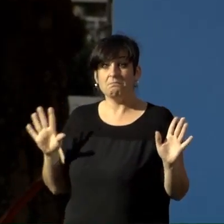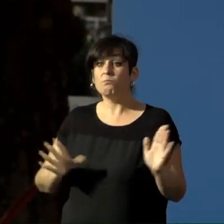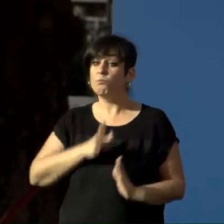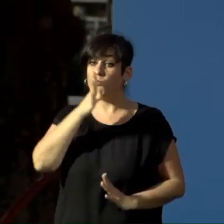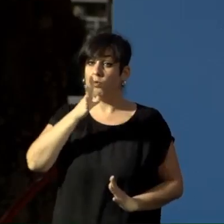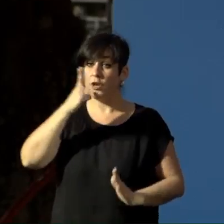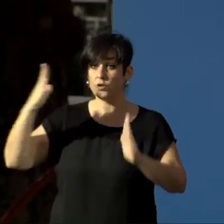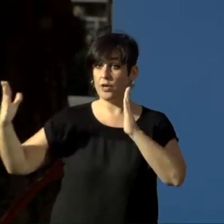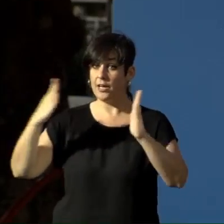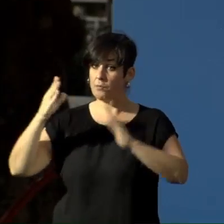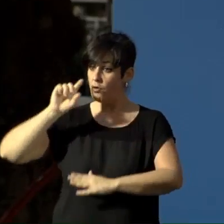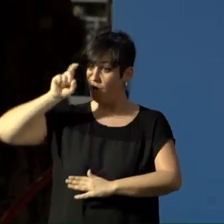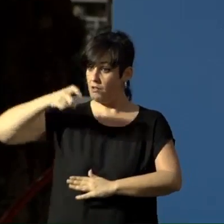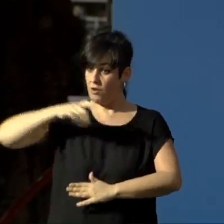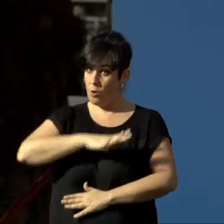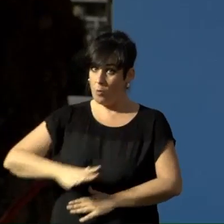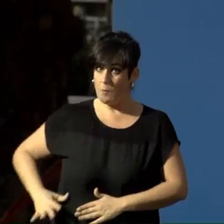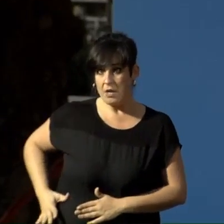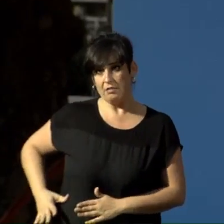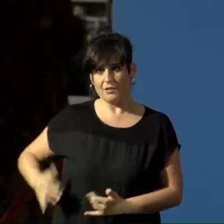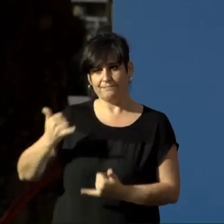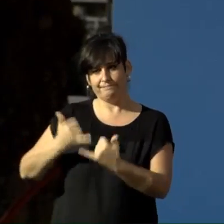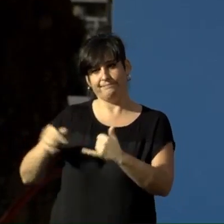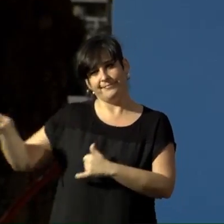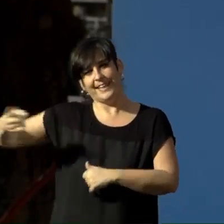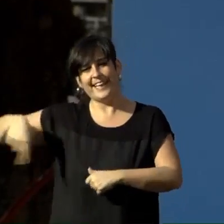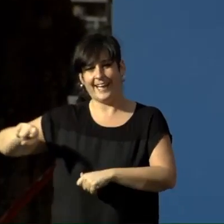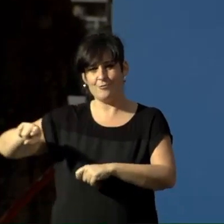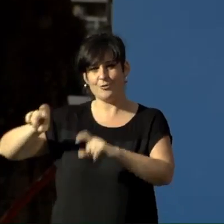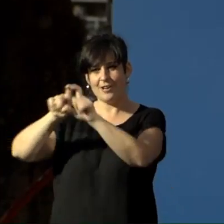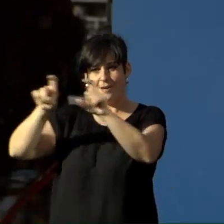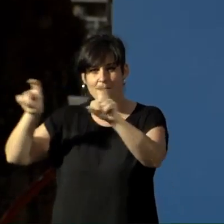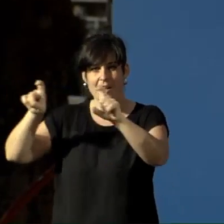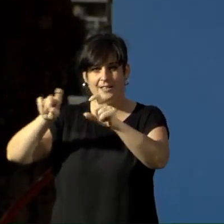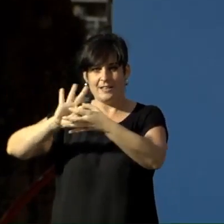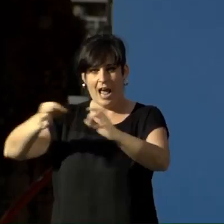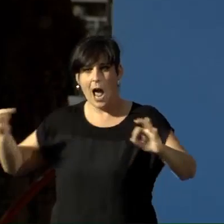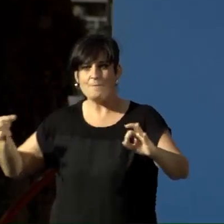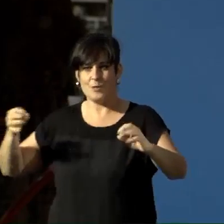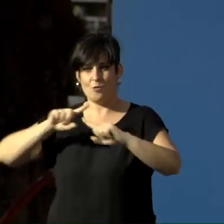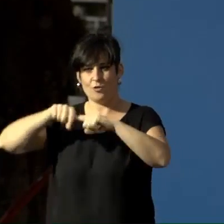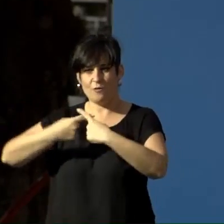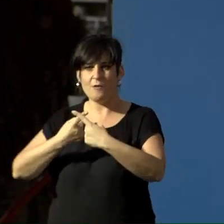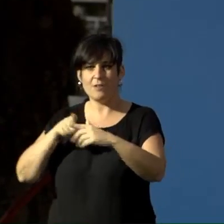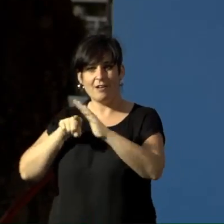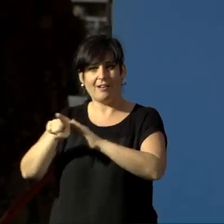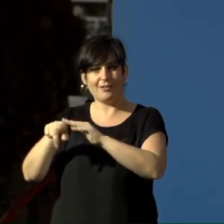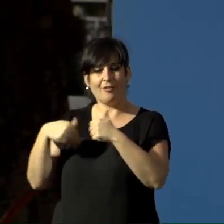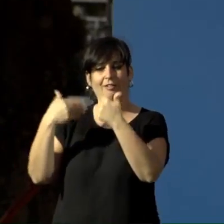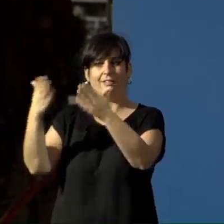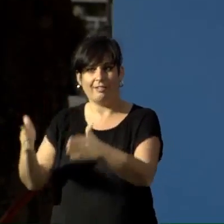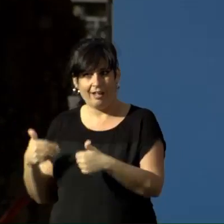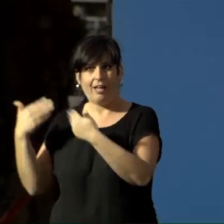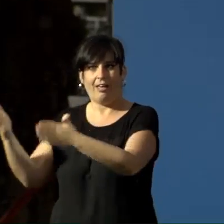Feijóo puxo a disposición das súas empresas, de amigos e familiares, a xestión de innumerables